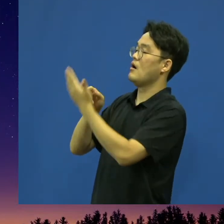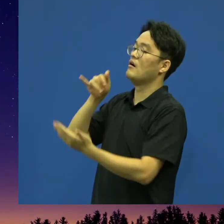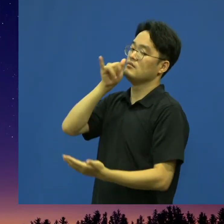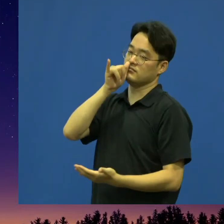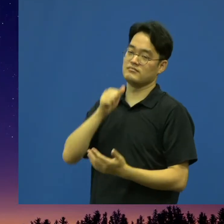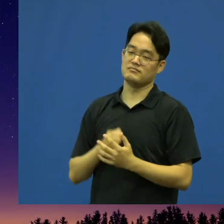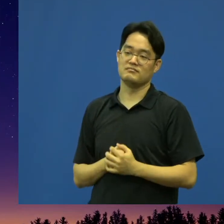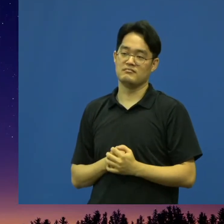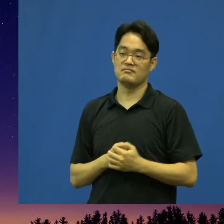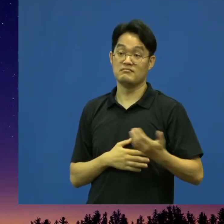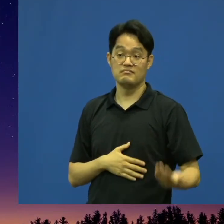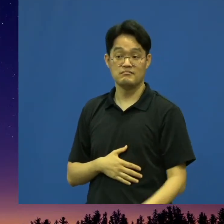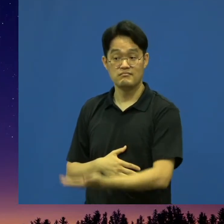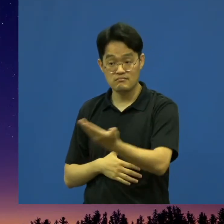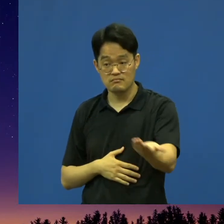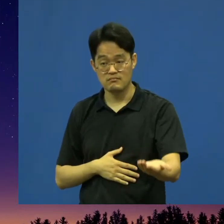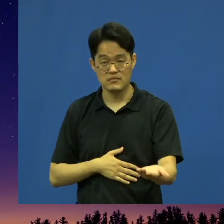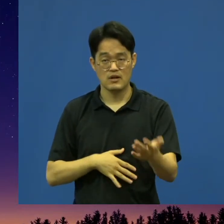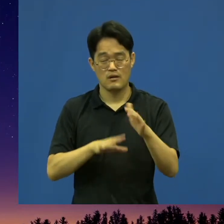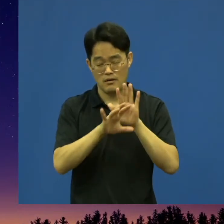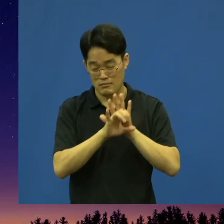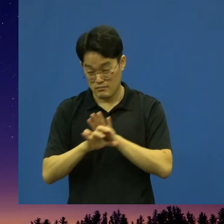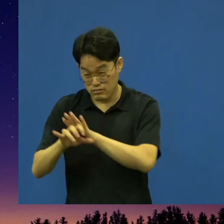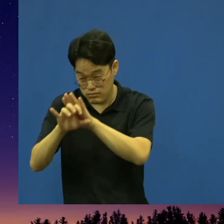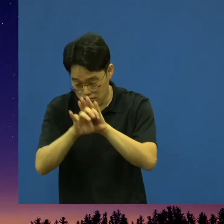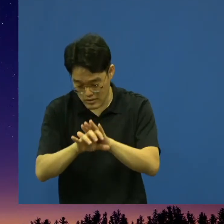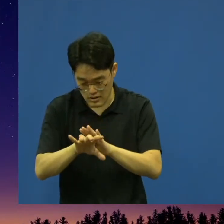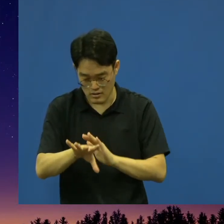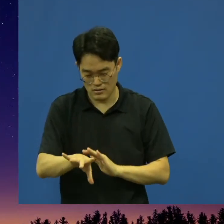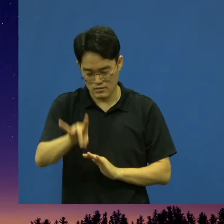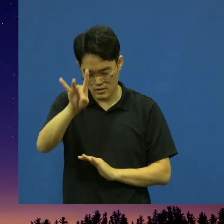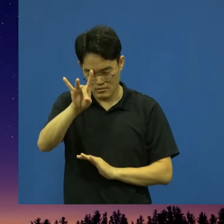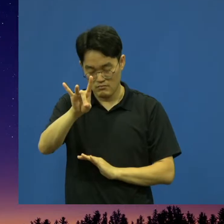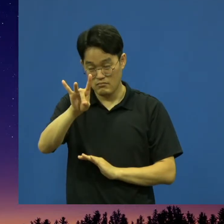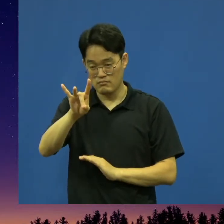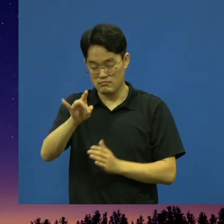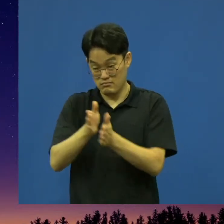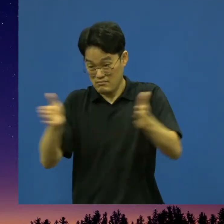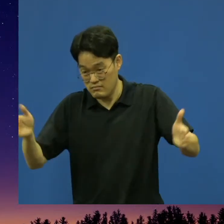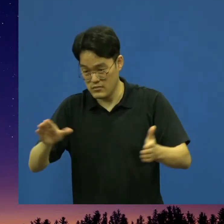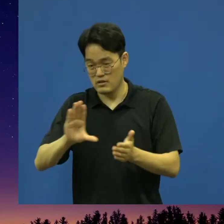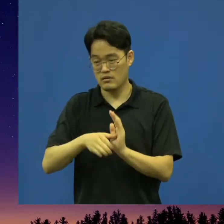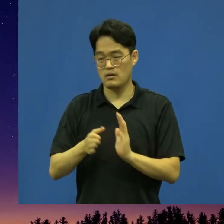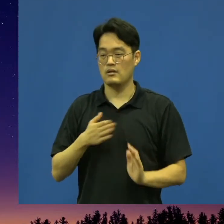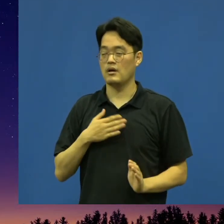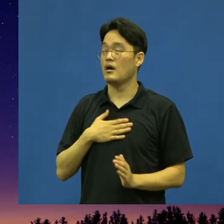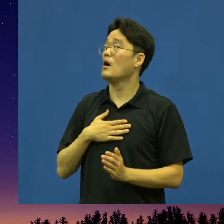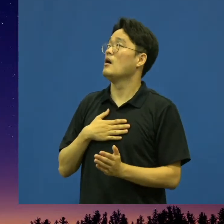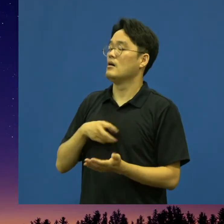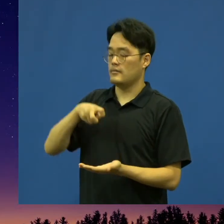여러분, 제가 코로나가 처음 딱 터졌을 때 하나님 앞에 기도했어요.